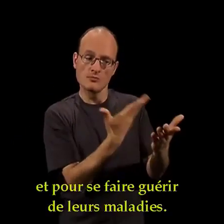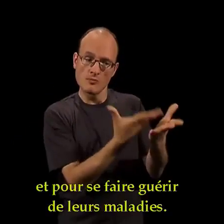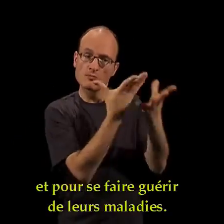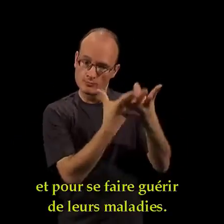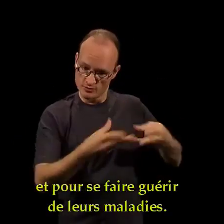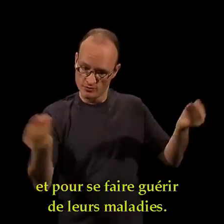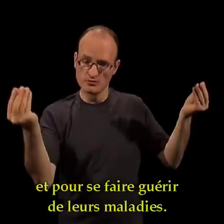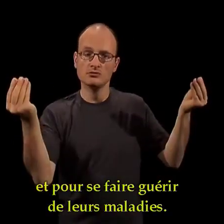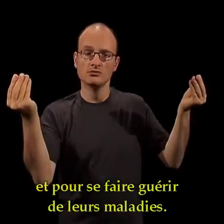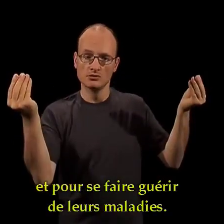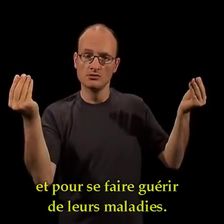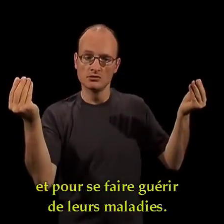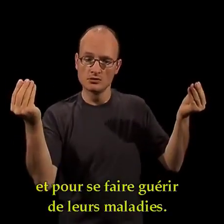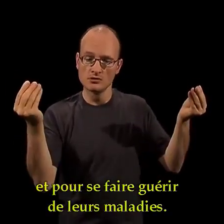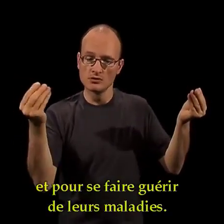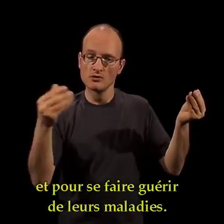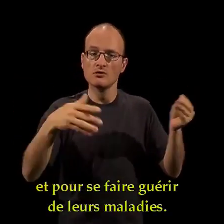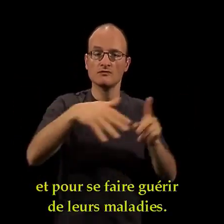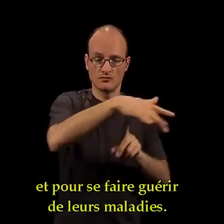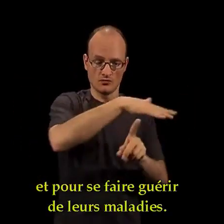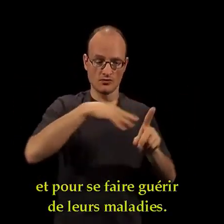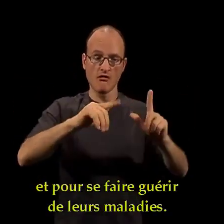et pour se faire guérir de leur maladie.